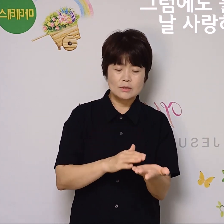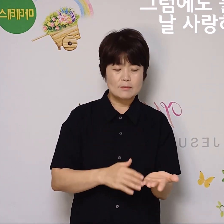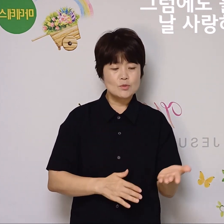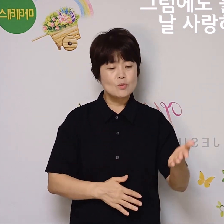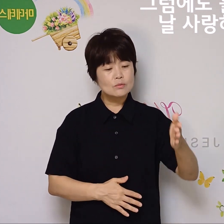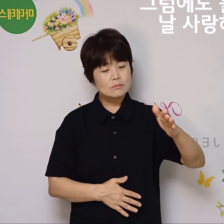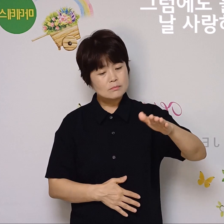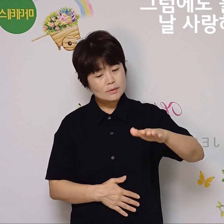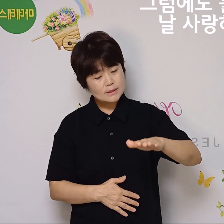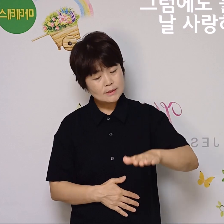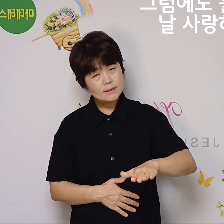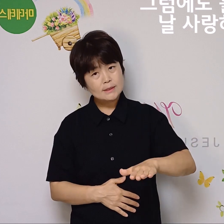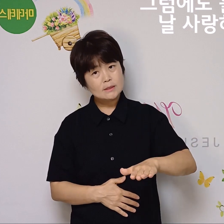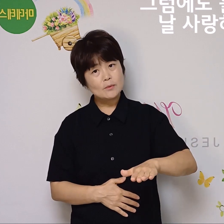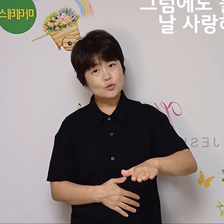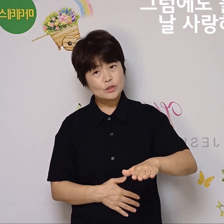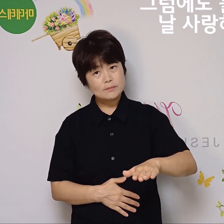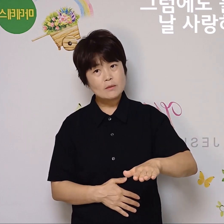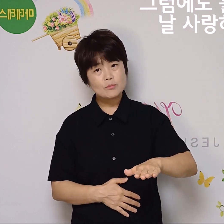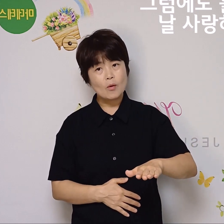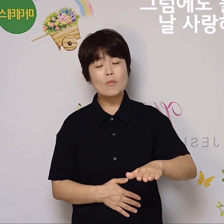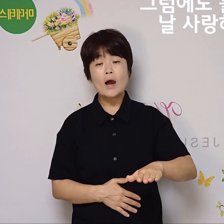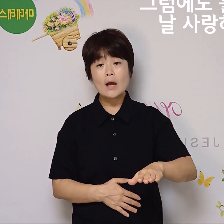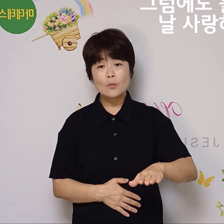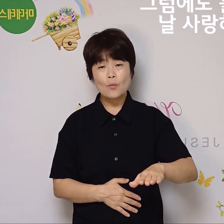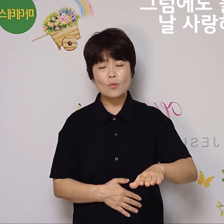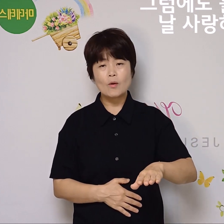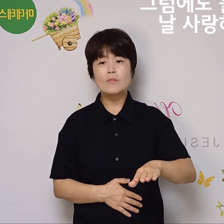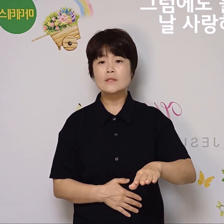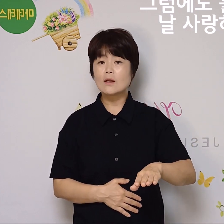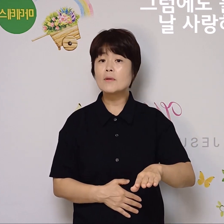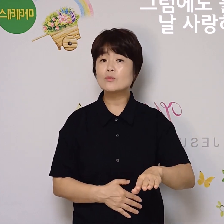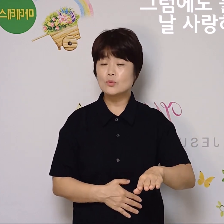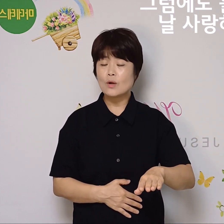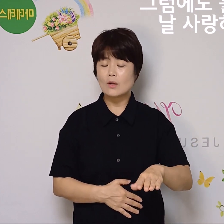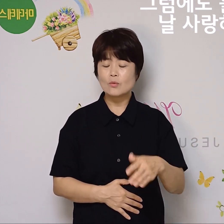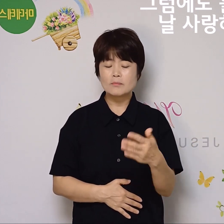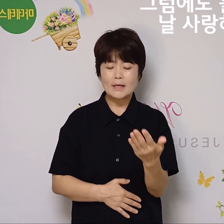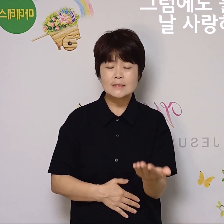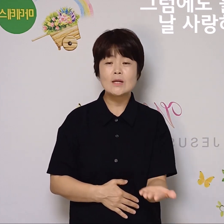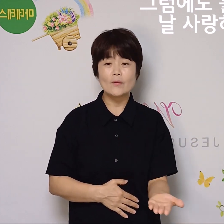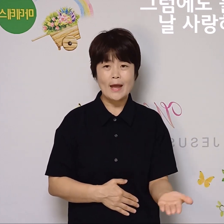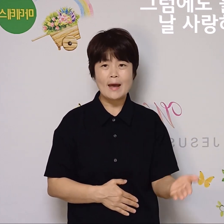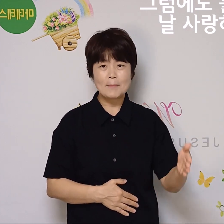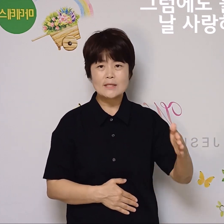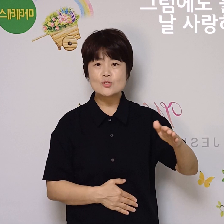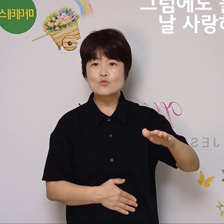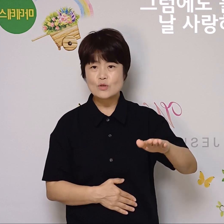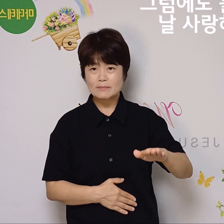다음에 등을 뒤집어 주시면 뭐뭐 하고 뭐뭐 그럼에도 불구하고 그러나